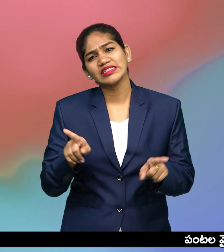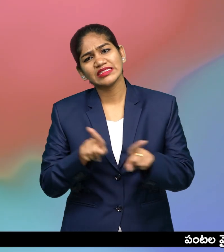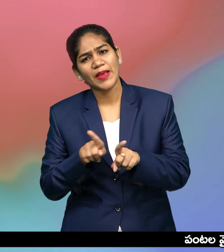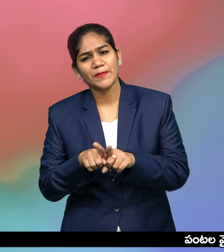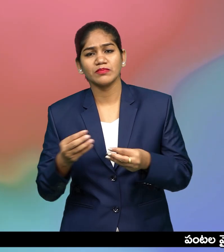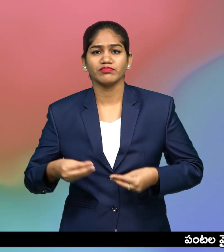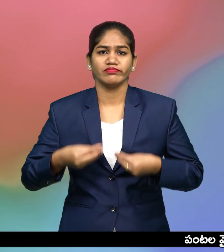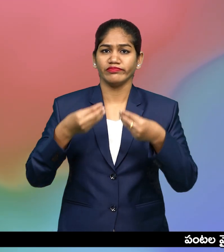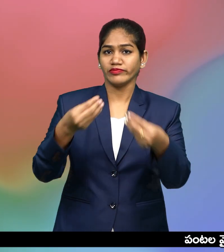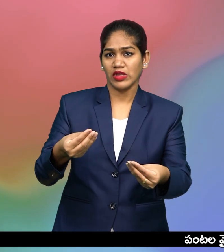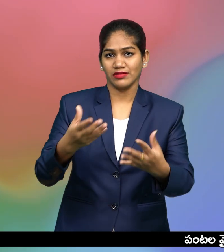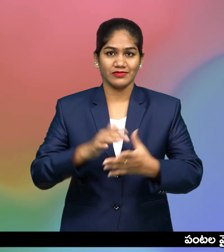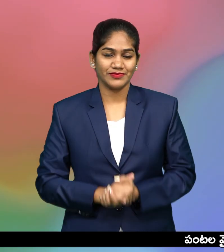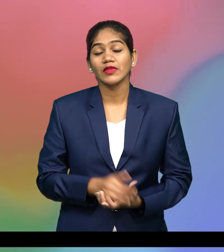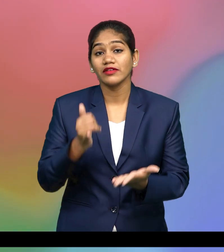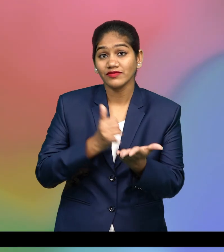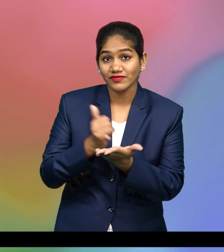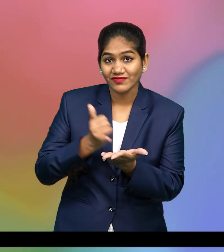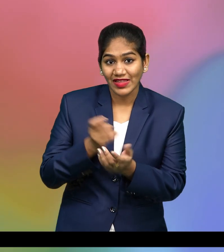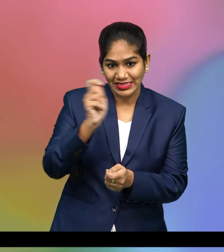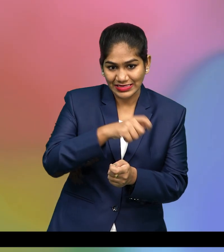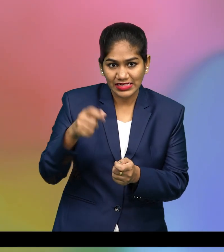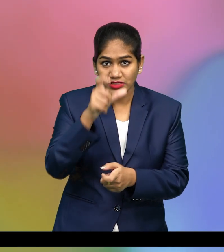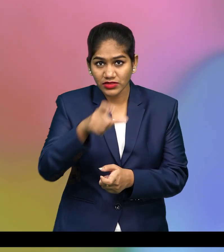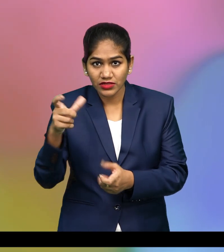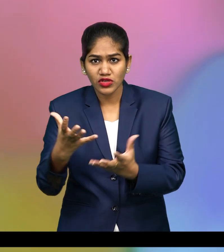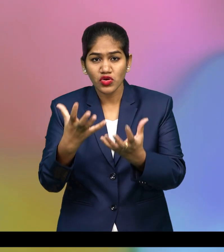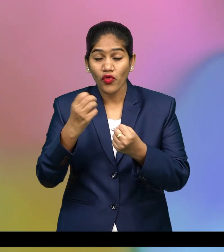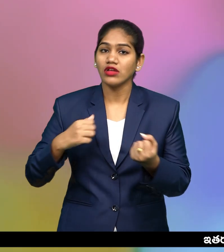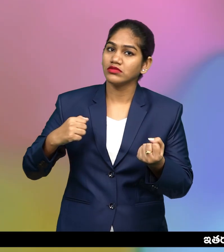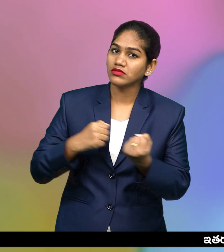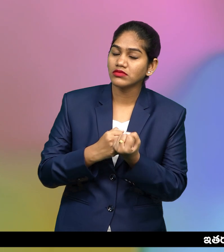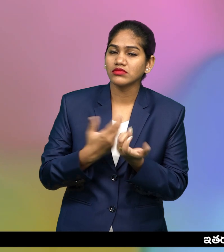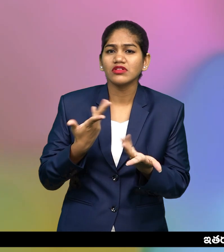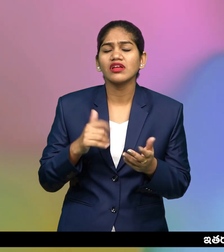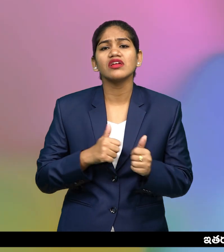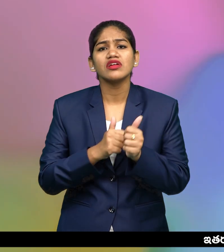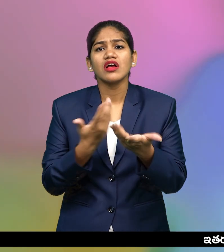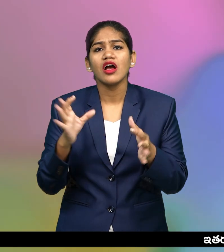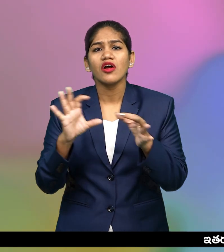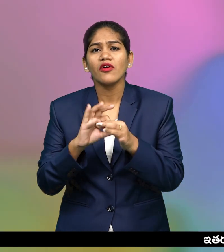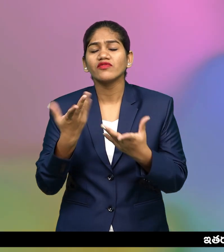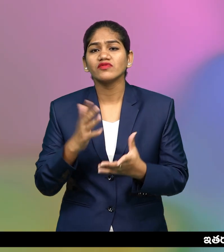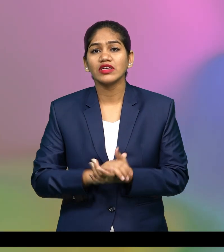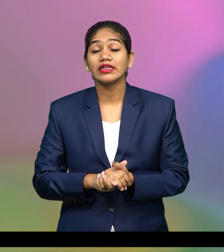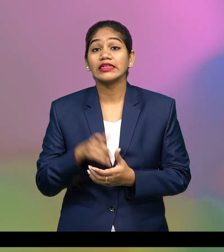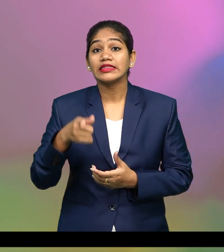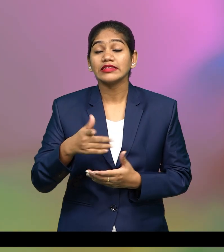కోసం వెళ్ళవచ్చు. రైతులకు ఇతర ఆహార పదార్థాలకు వైవిధ్యం కోసం